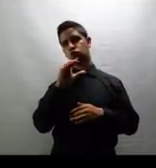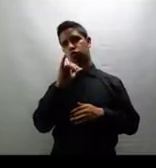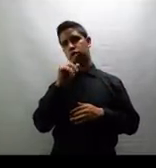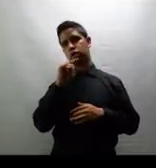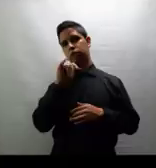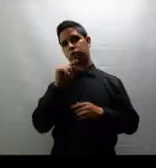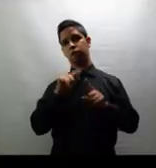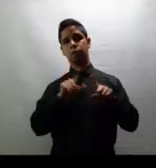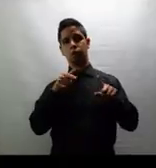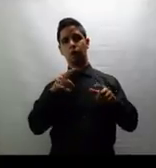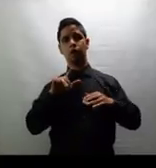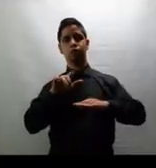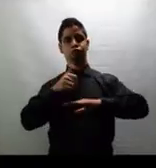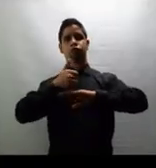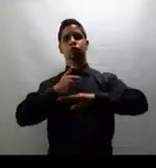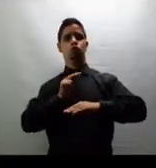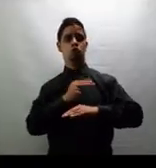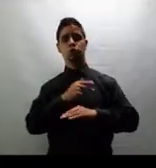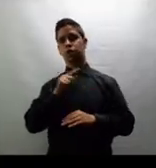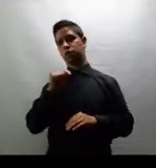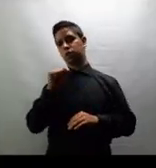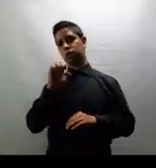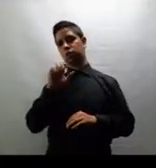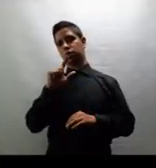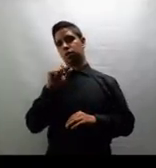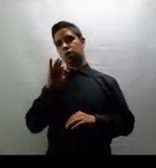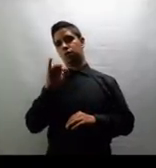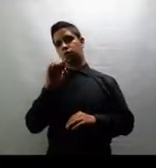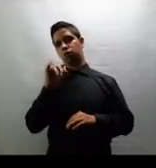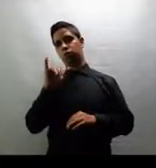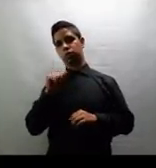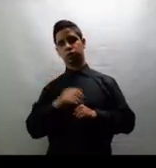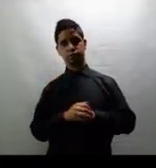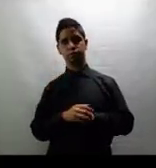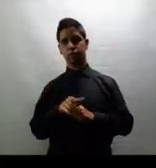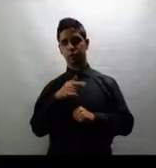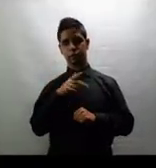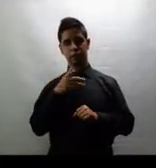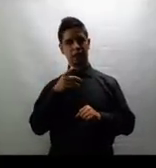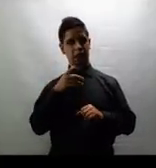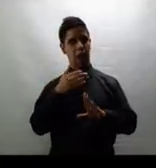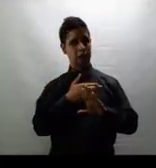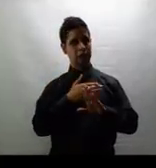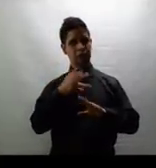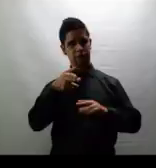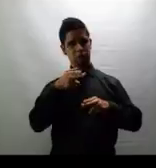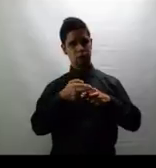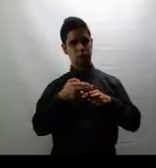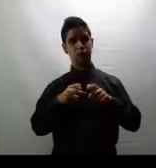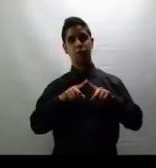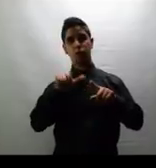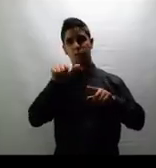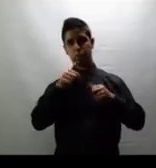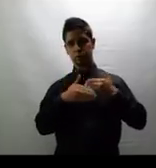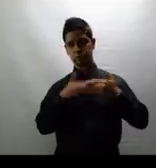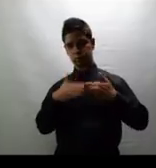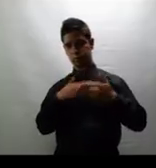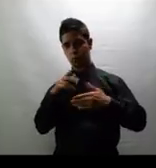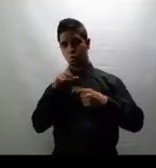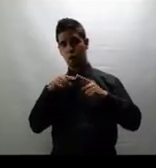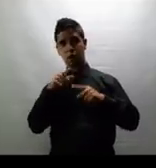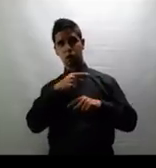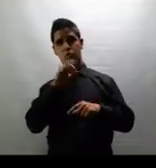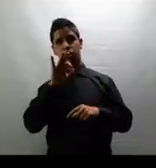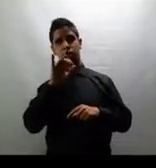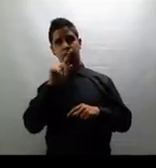ahí es que viene nuestra telefónica que se llamó originalmente ok entonces después cuando él regresa